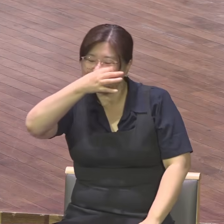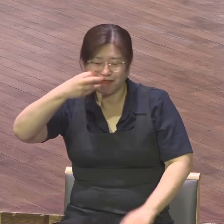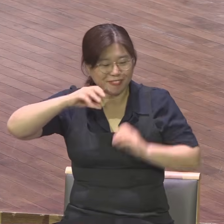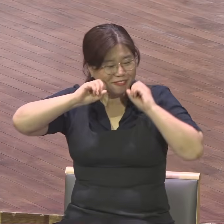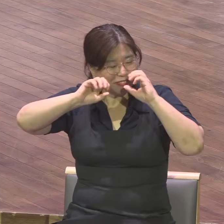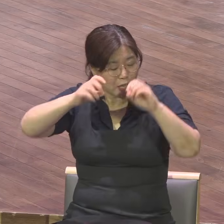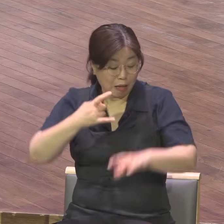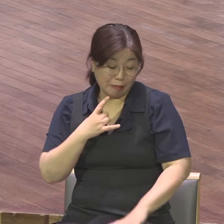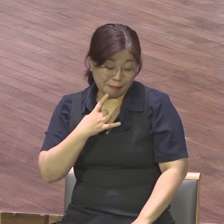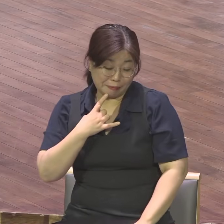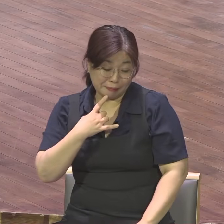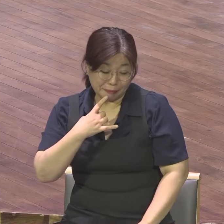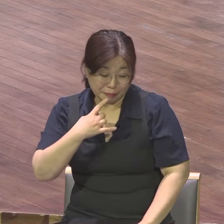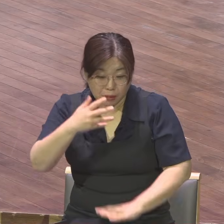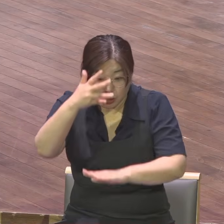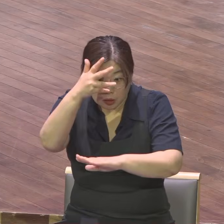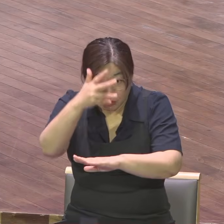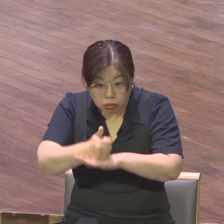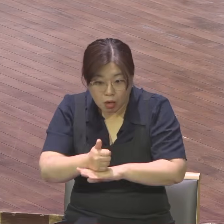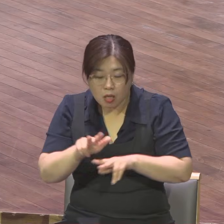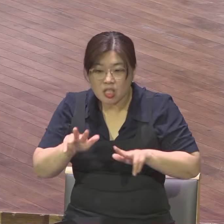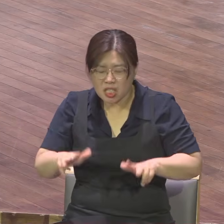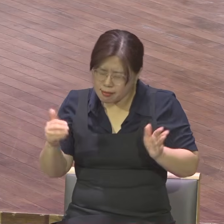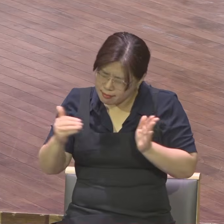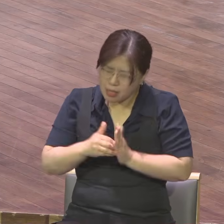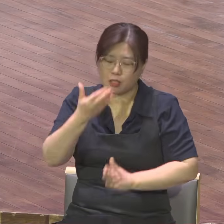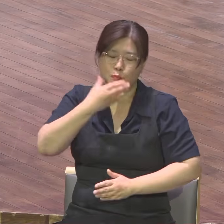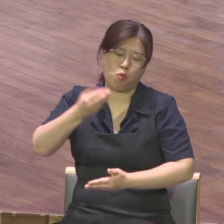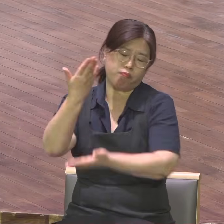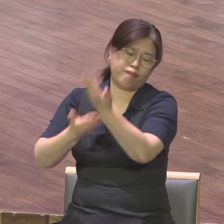하나님 지금까지 축복하셔. 그걸 뭐라 그래요? 로얄티라 로얄티.